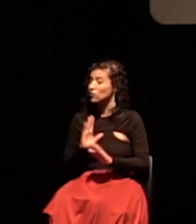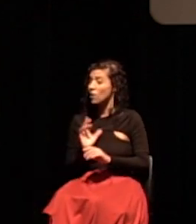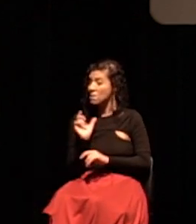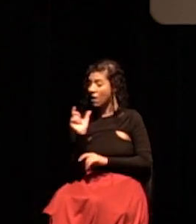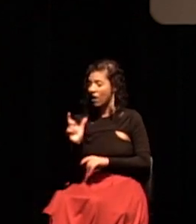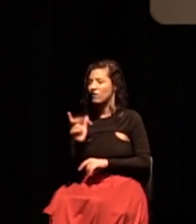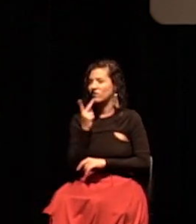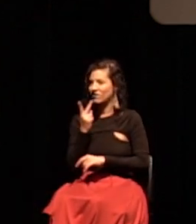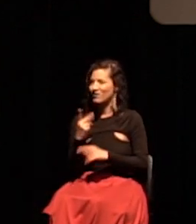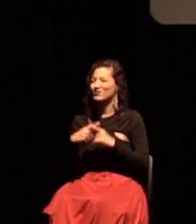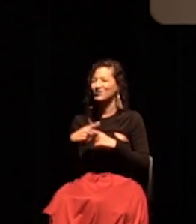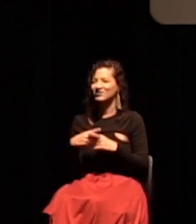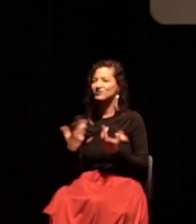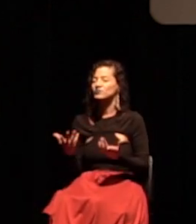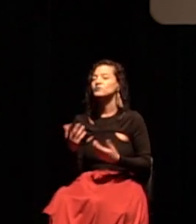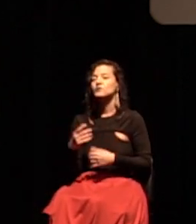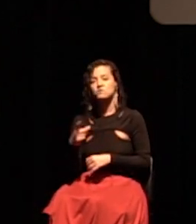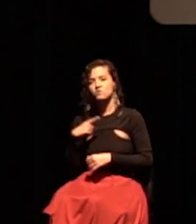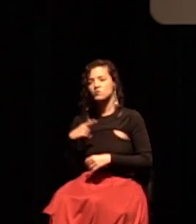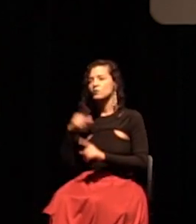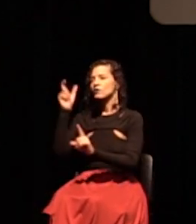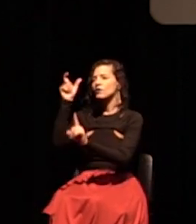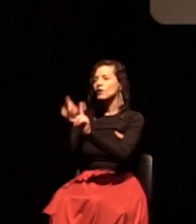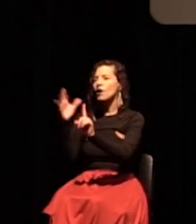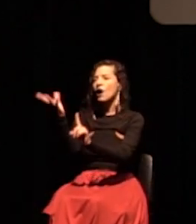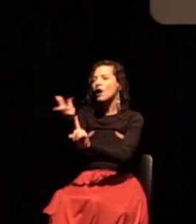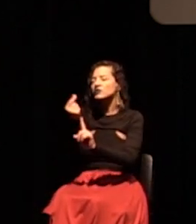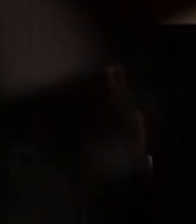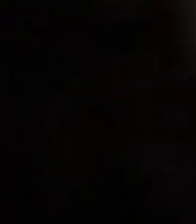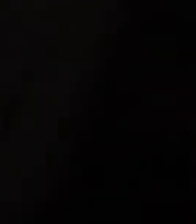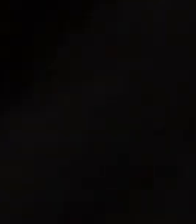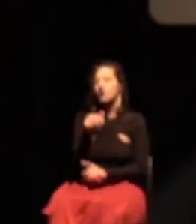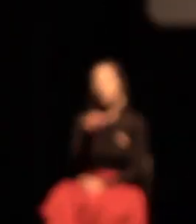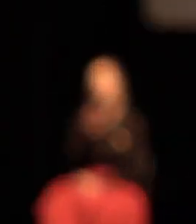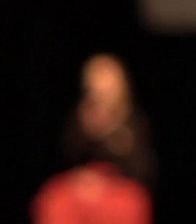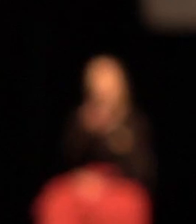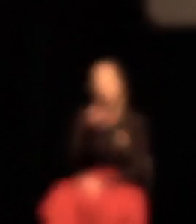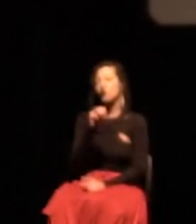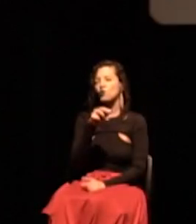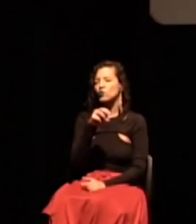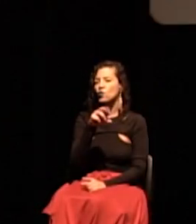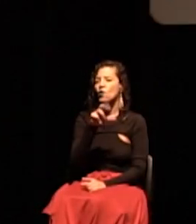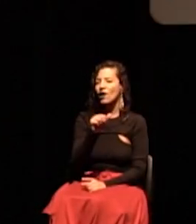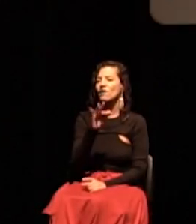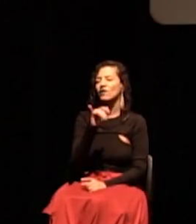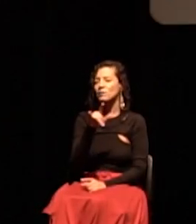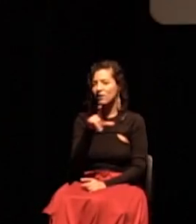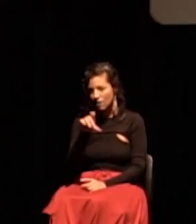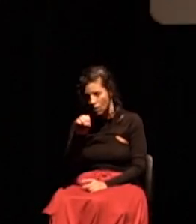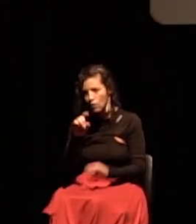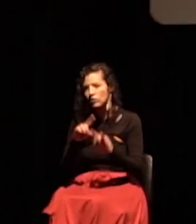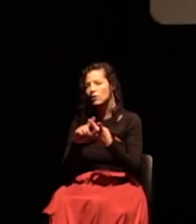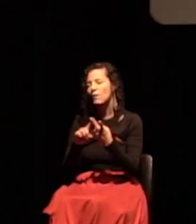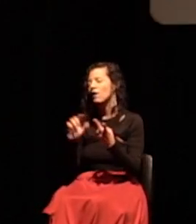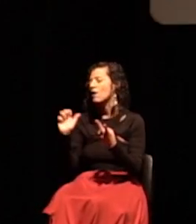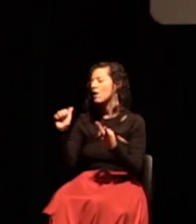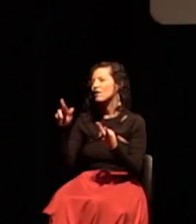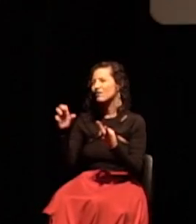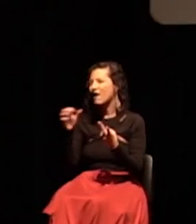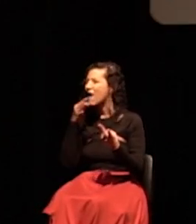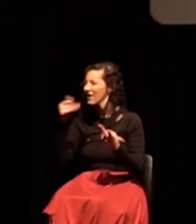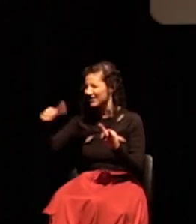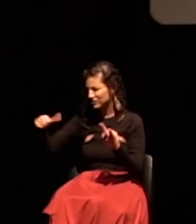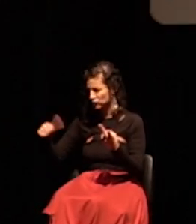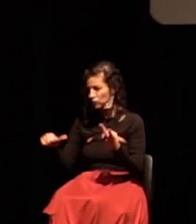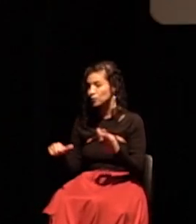porque, graças a artistas incríveis como Eleonora Fabião e como críticos como André, este